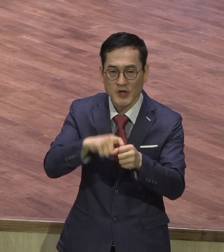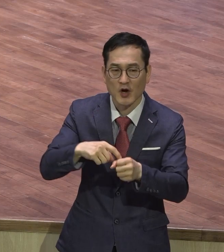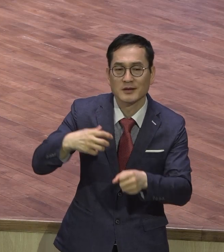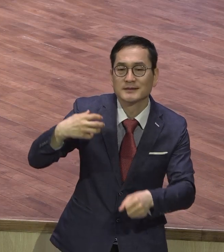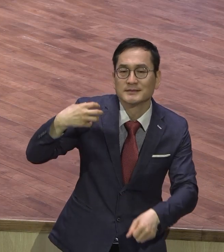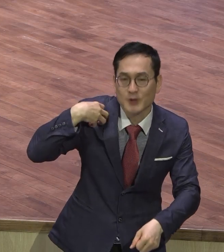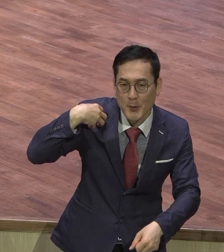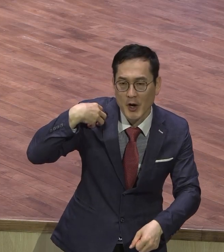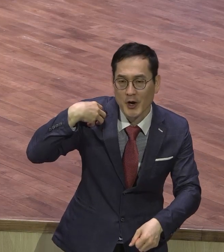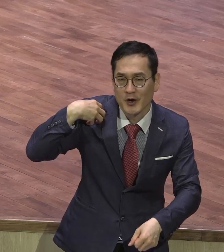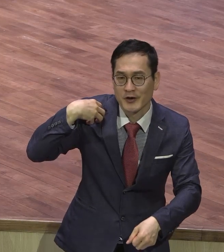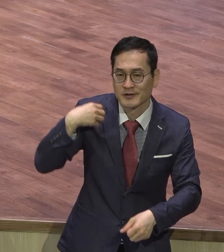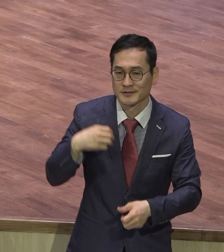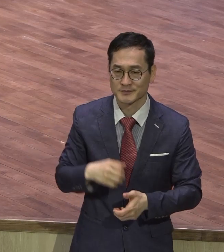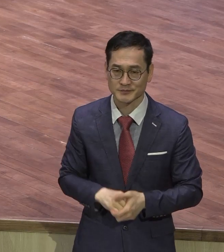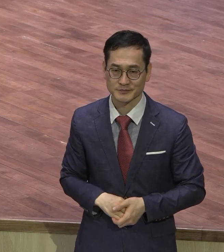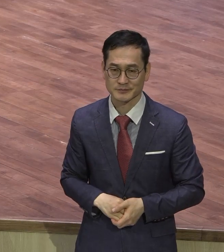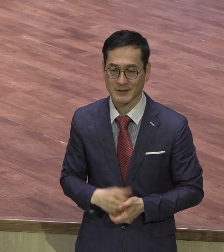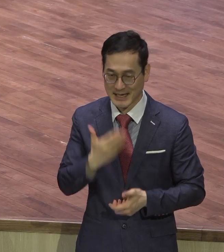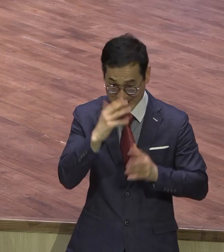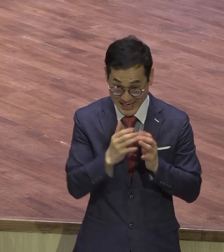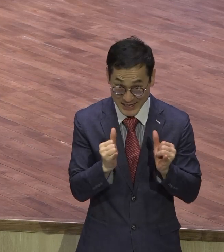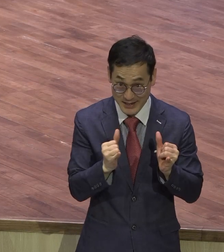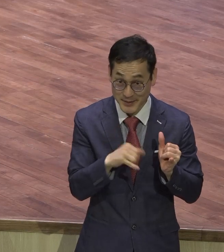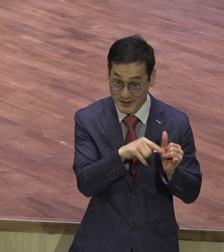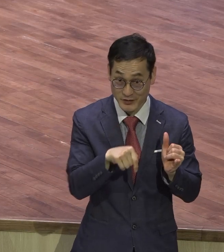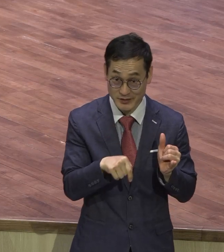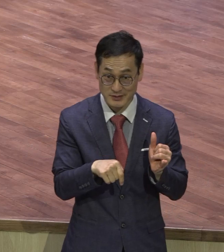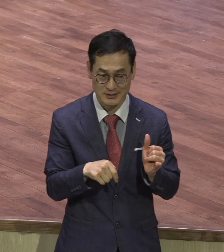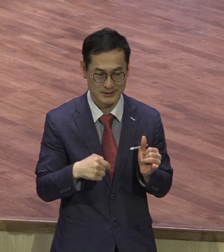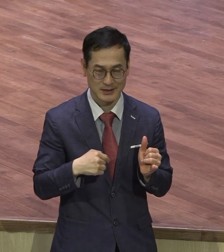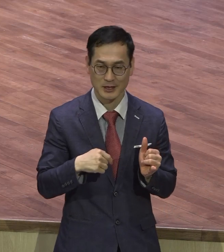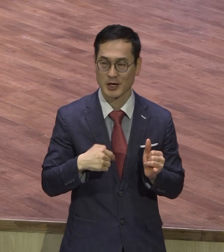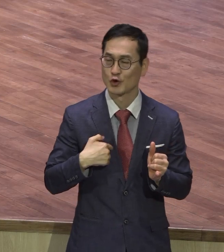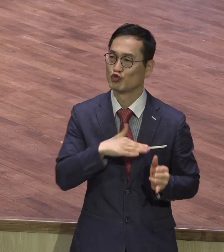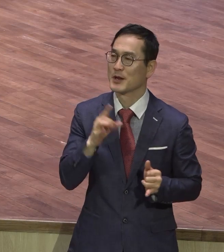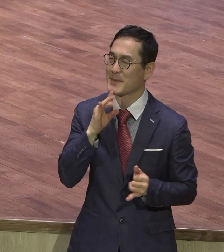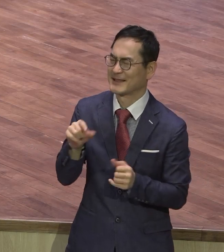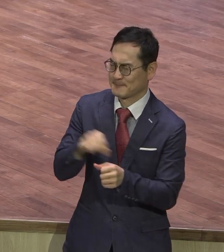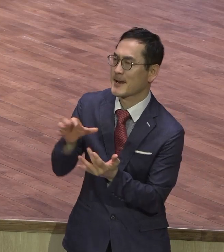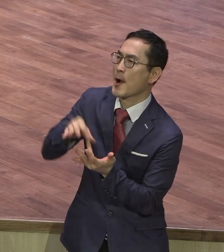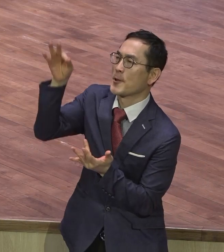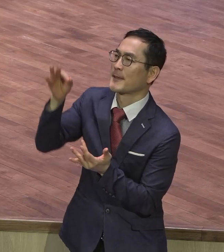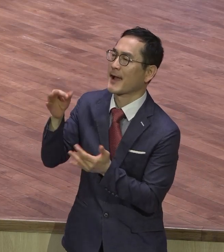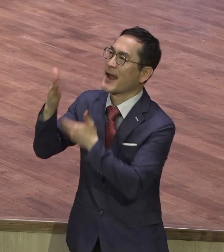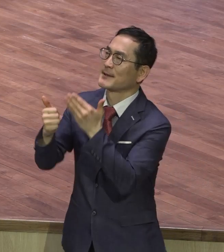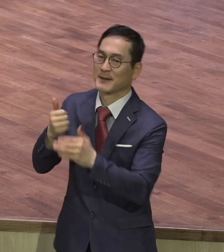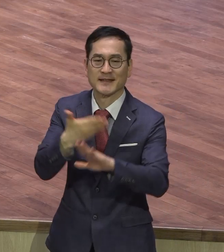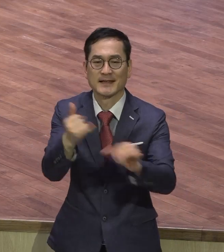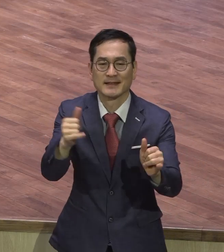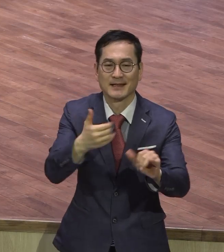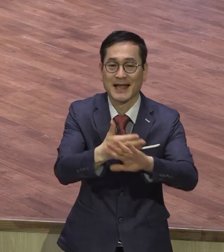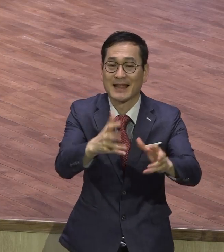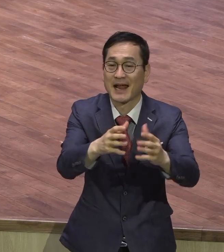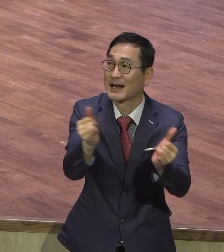있어요. 이스라엘 백성들처럼 자기들만 하나님의 선택받은 자녀라는 이 선민의식에 빠져있지 말라는